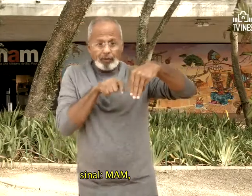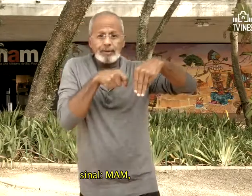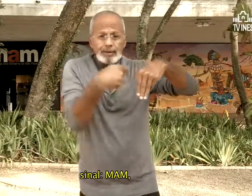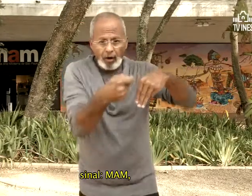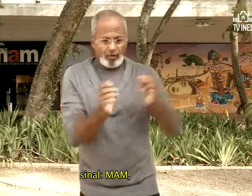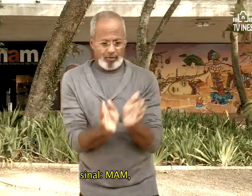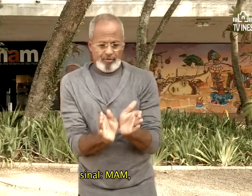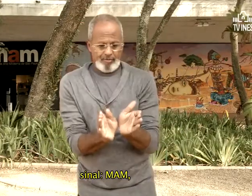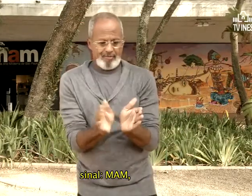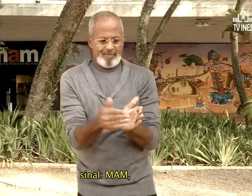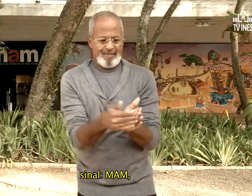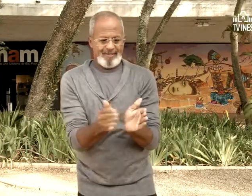sinal MAM.